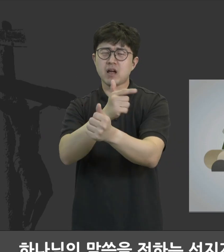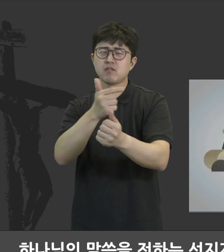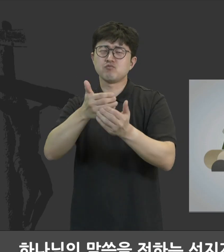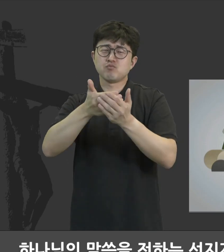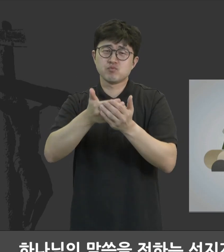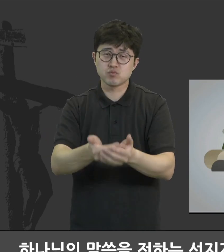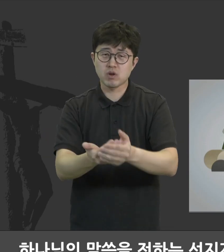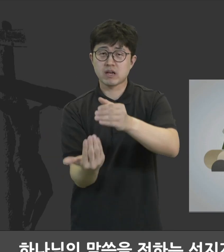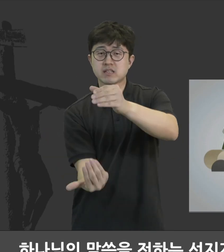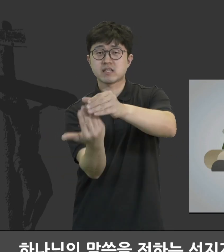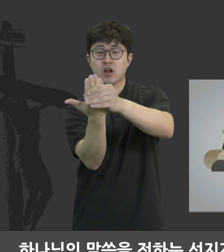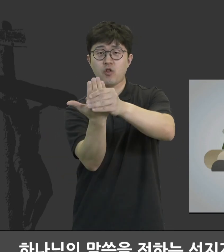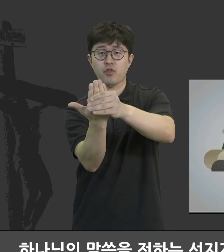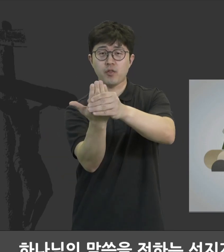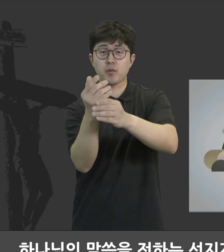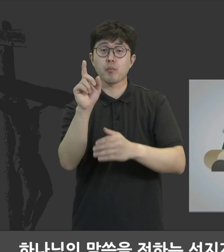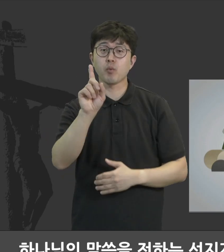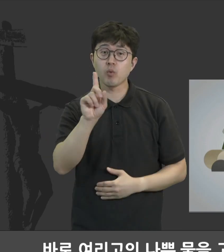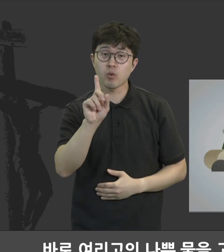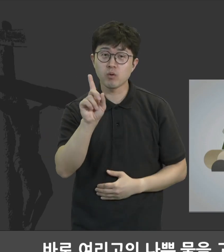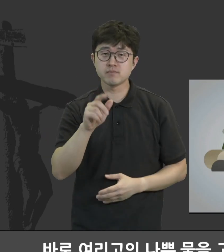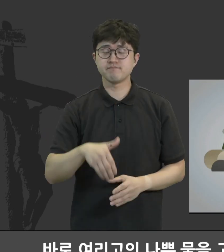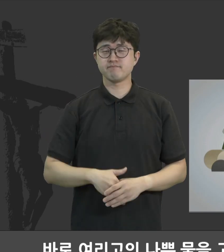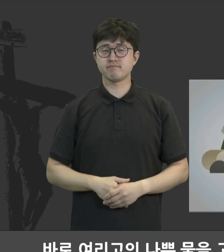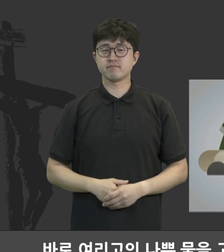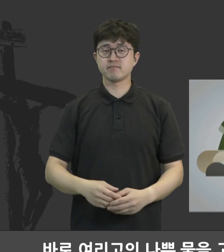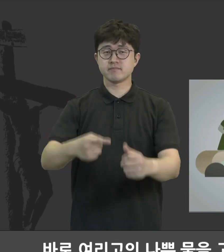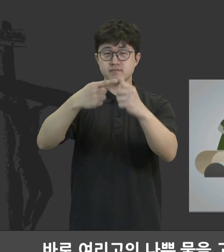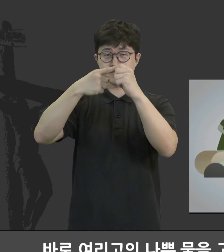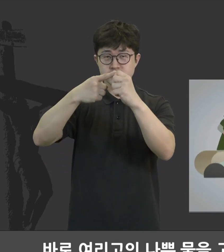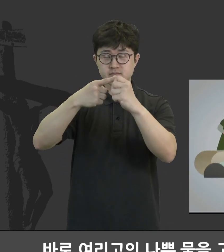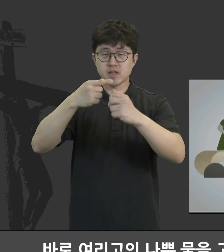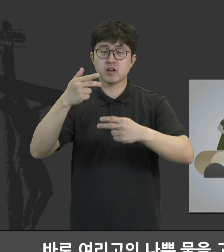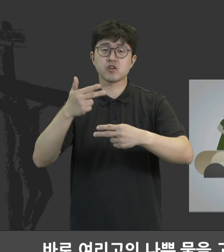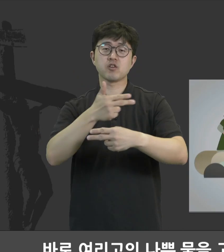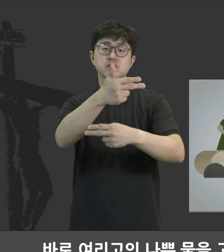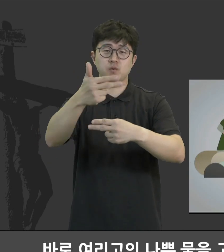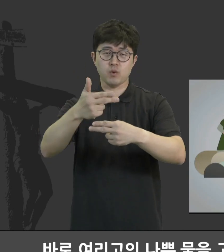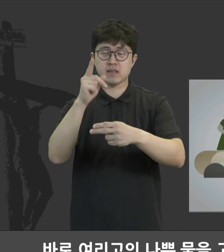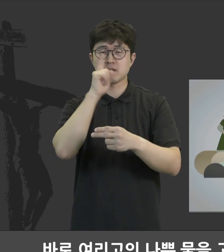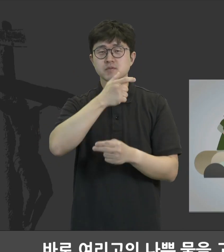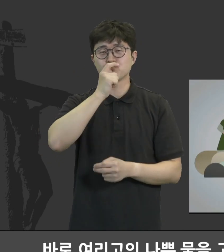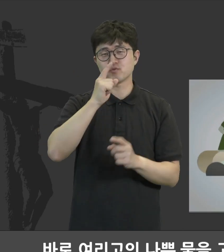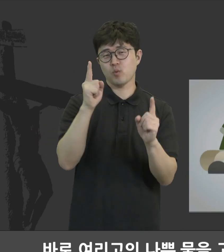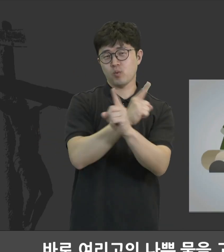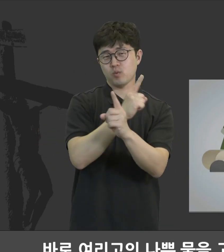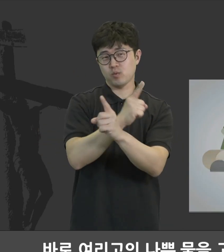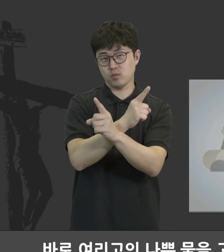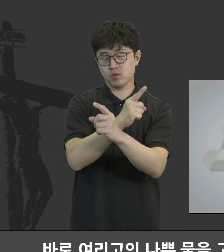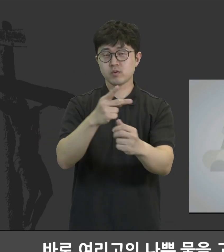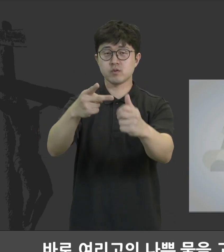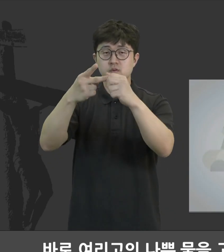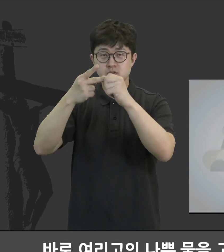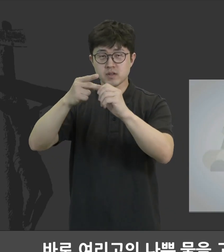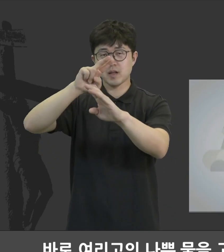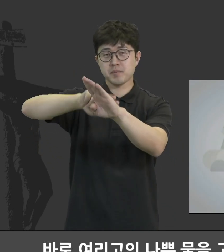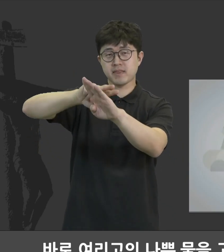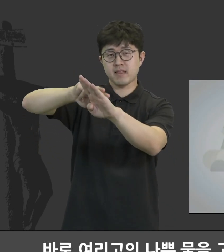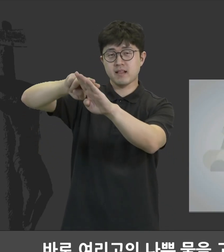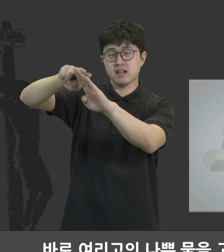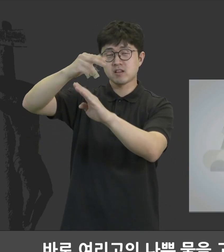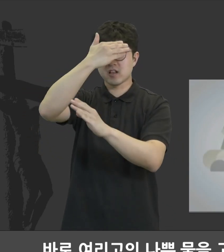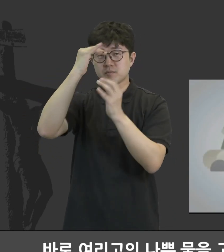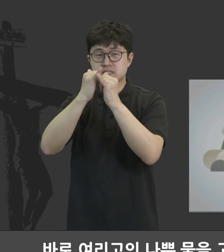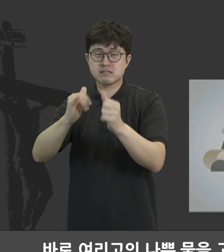얼마나 중요한지 보여주는 사건이 있습니다. 바로 여리고의 나쁜 물을 고치는 사건과 베델의